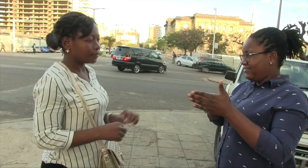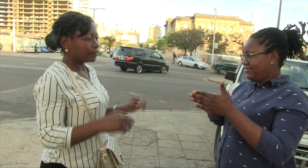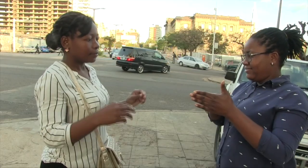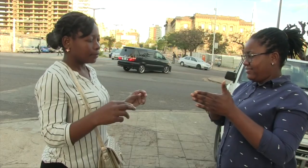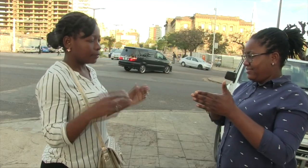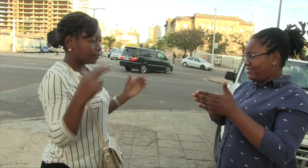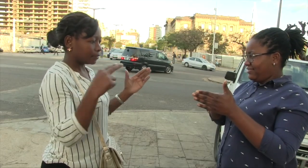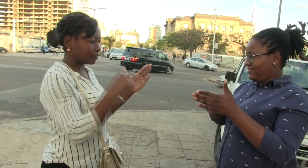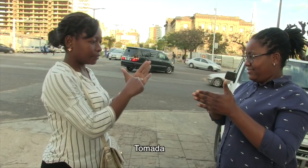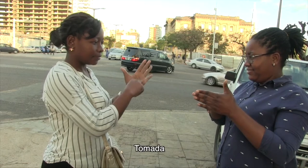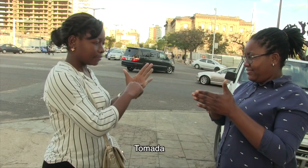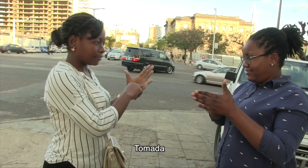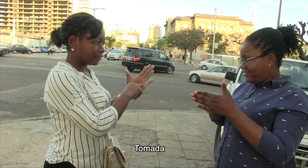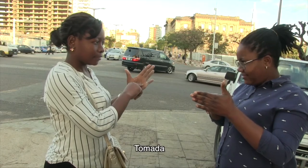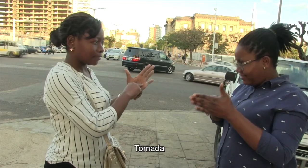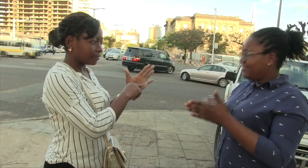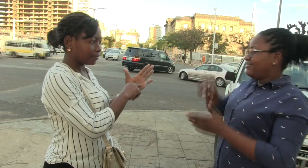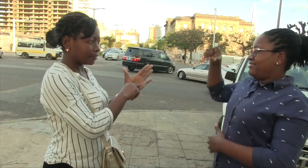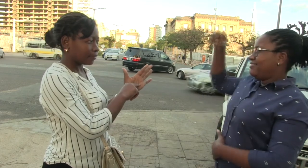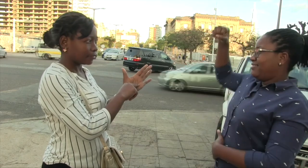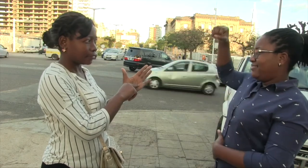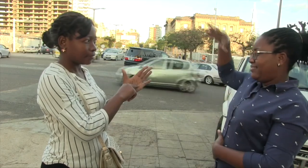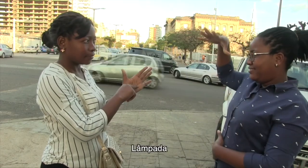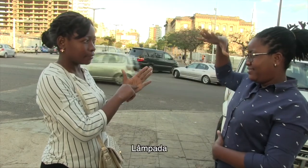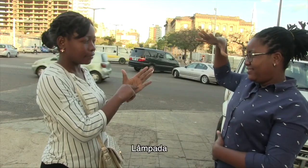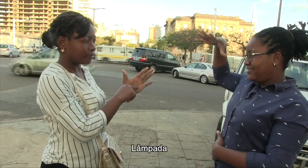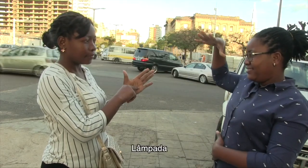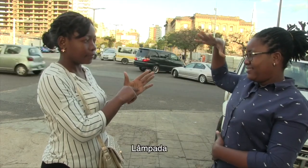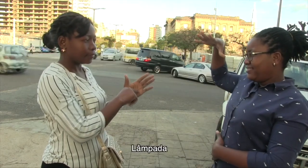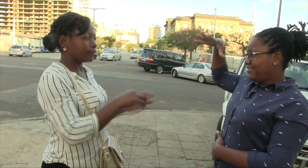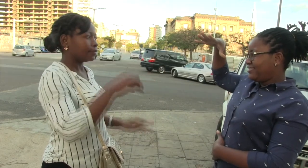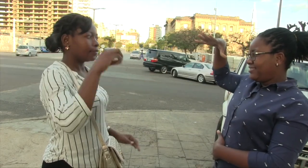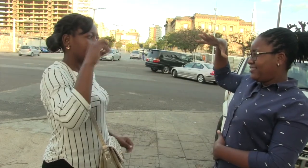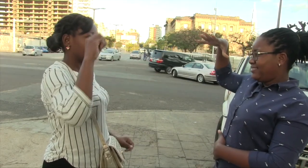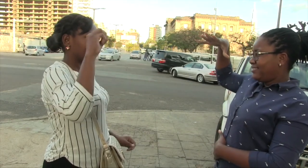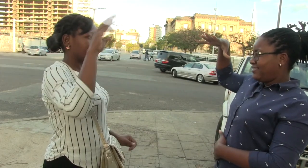tomada, tomada, tomada,